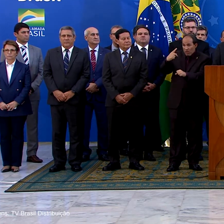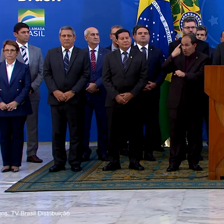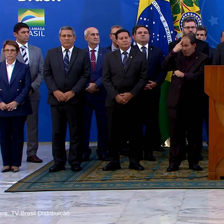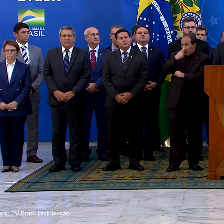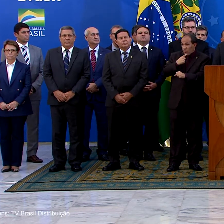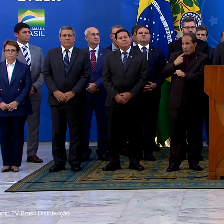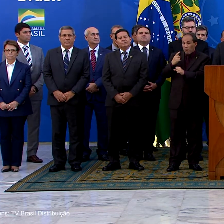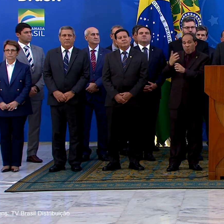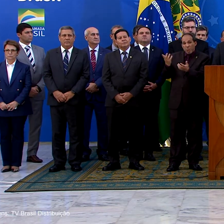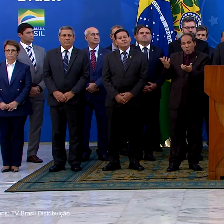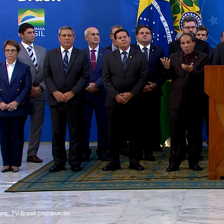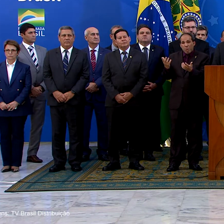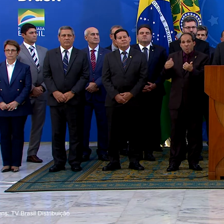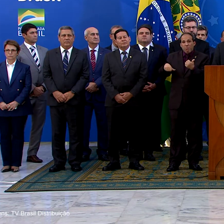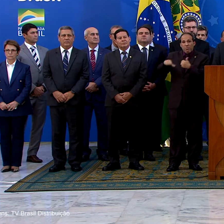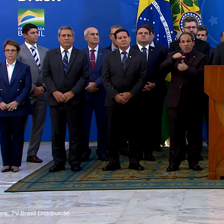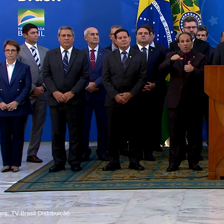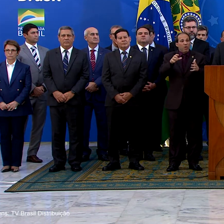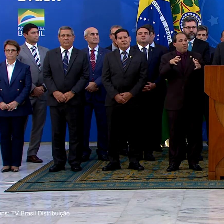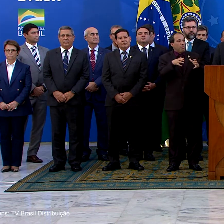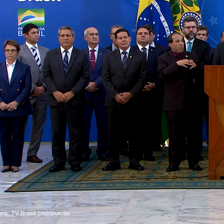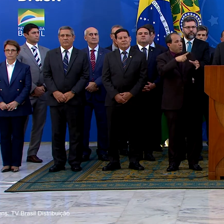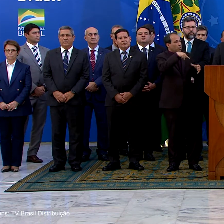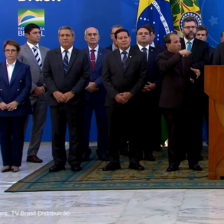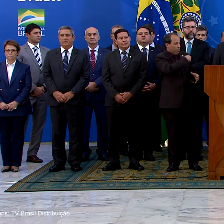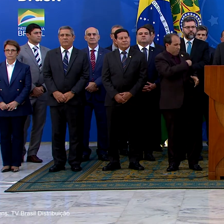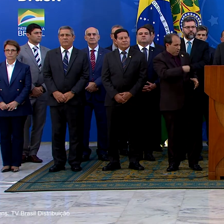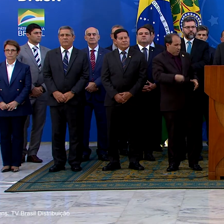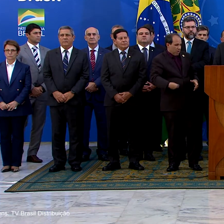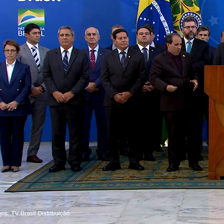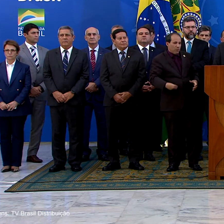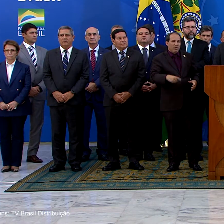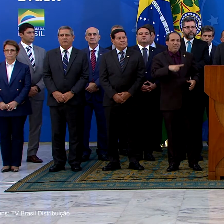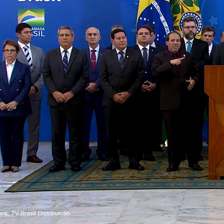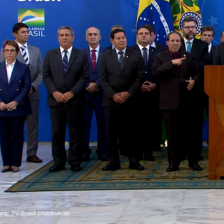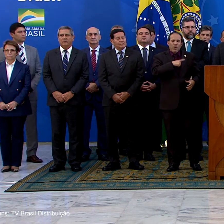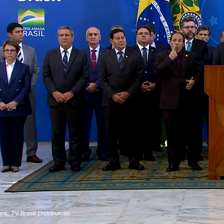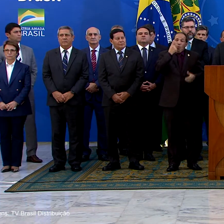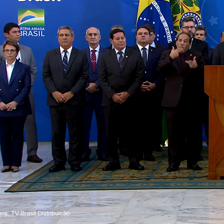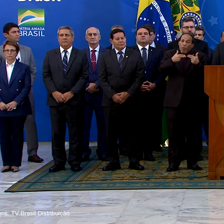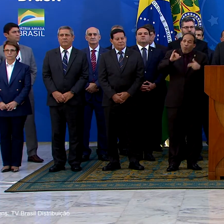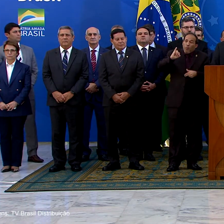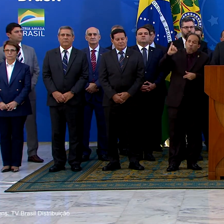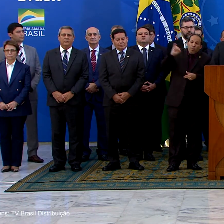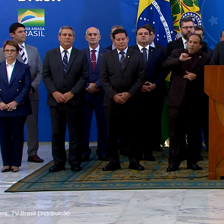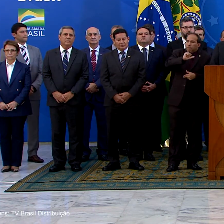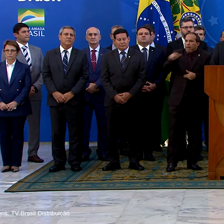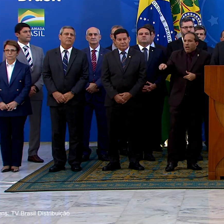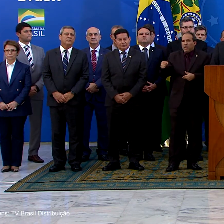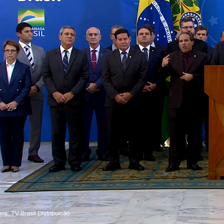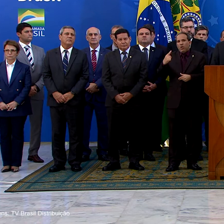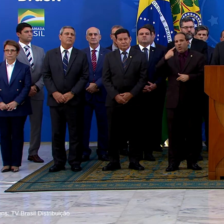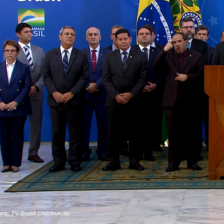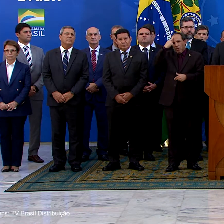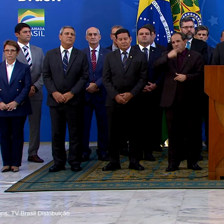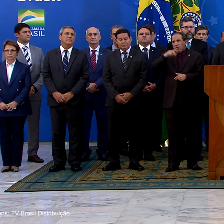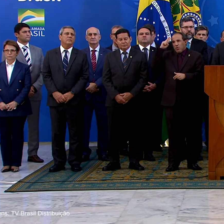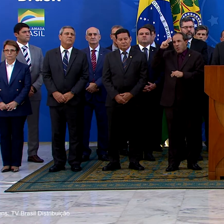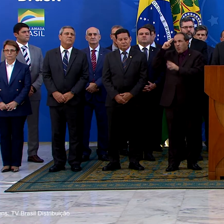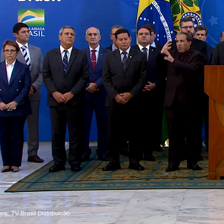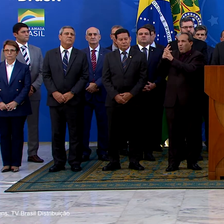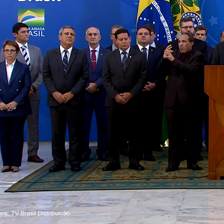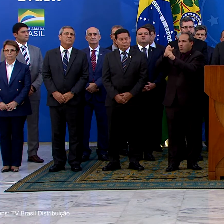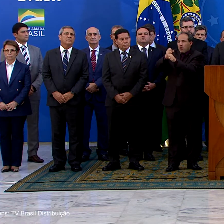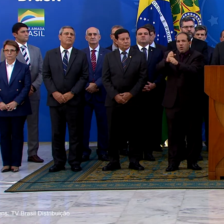minutos há algo mais importante que a nossa biografia esse é o bem-estar do seu povo